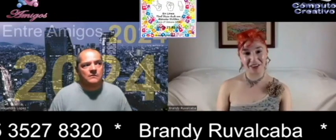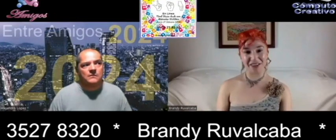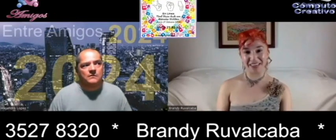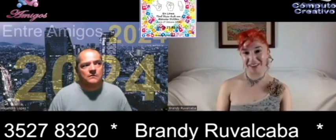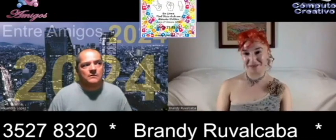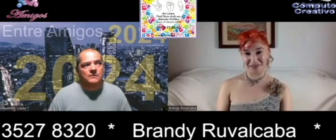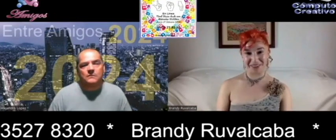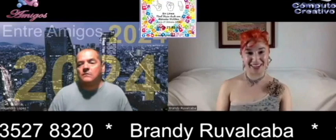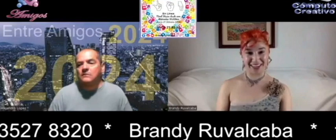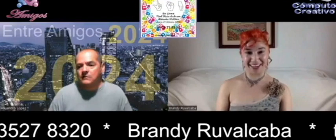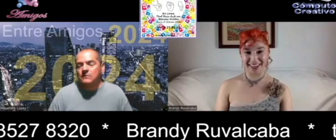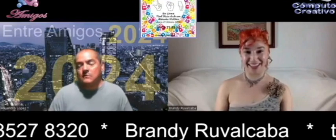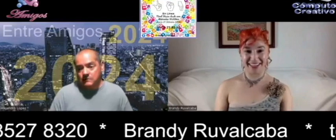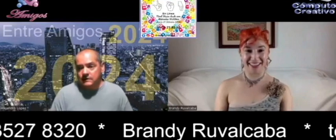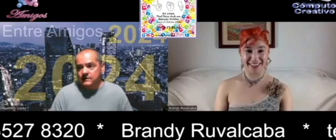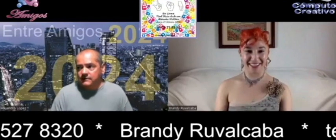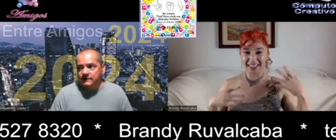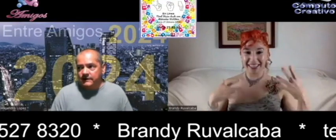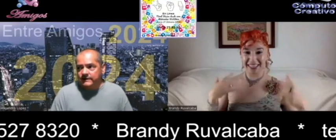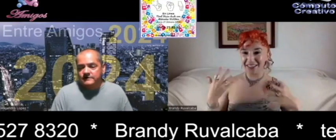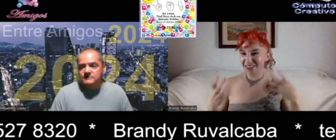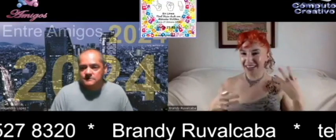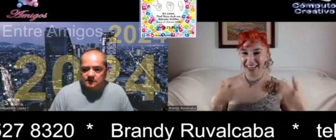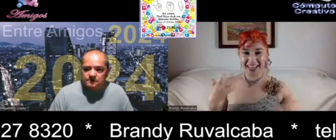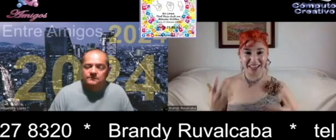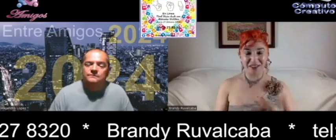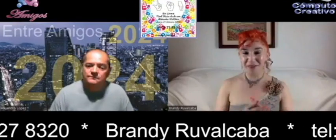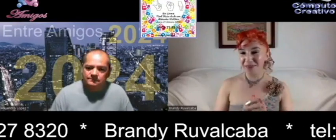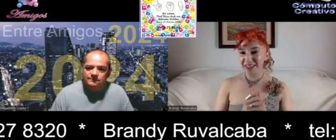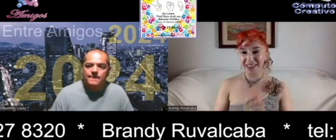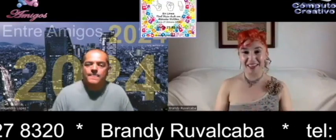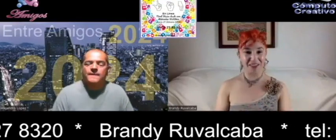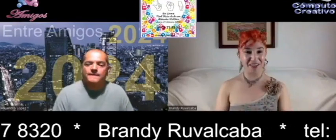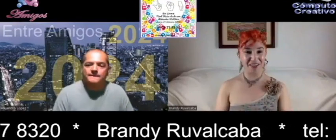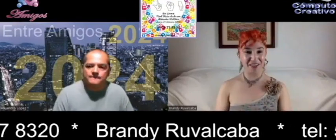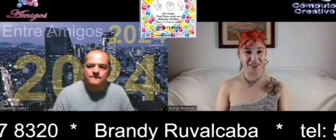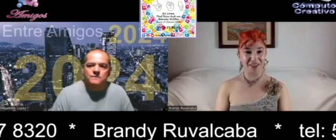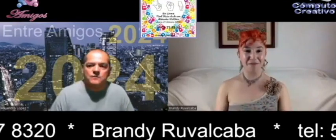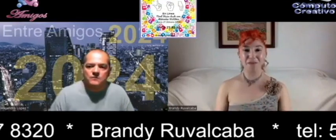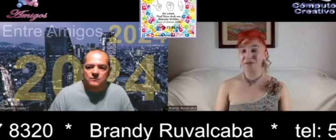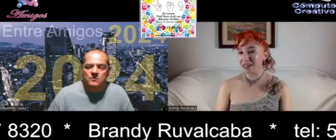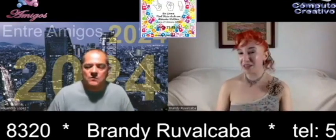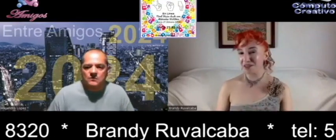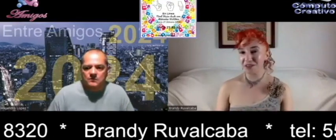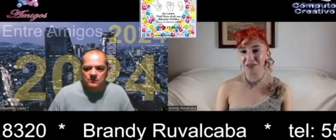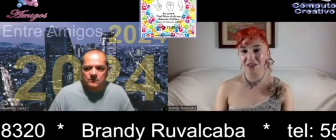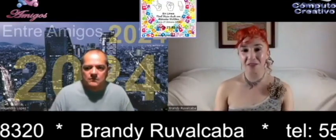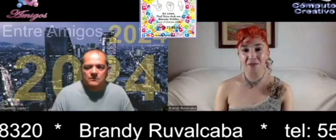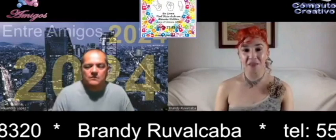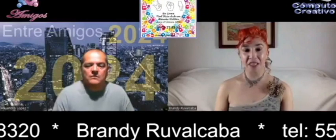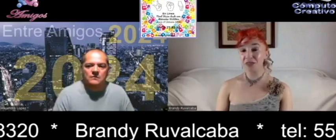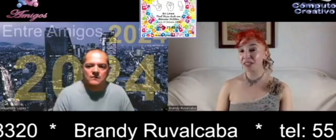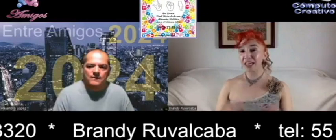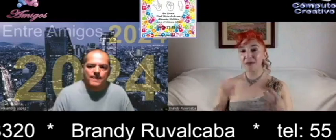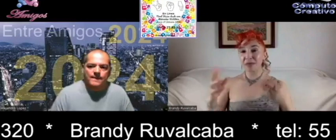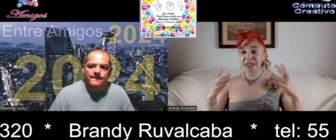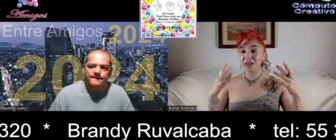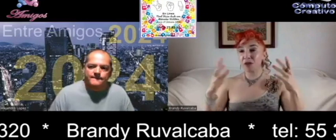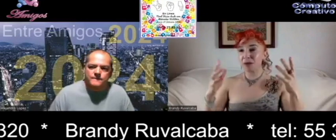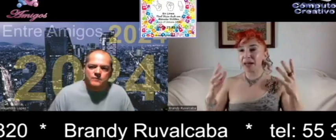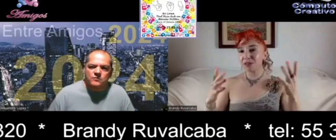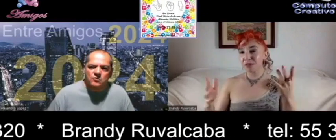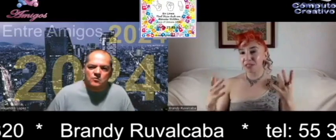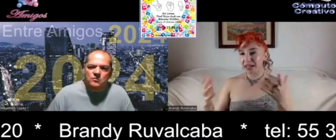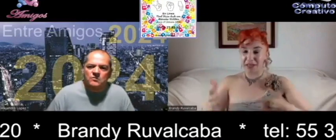acuerdo con lo que comentaba tu papá. sí, sí, Siempre sí. podemos estar haciendo, aprendiendo, moviéndonos y no